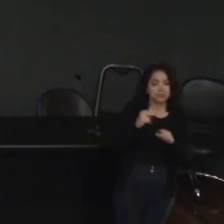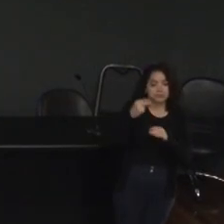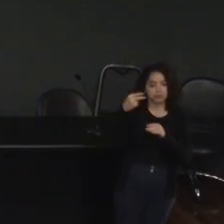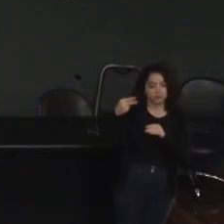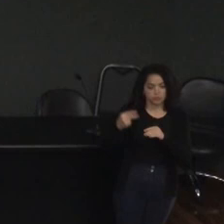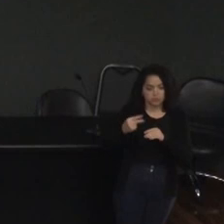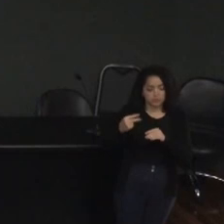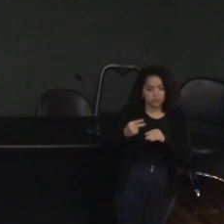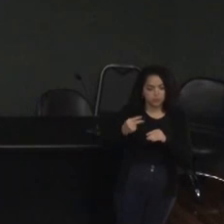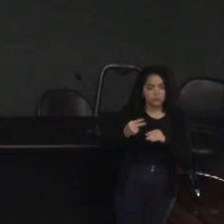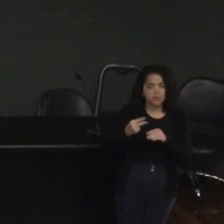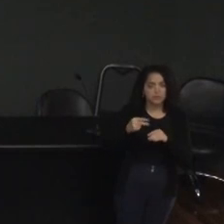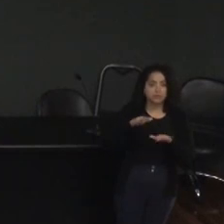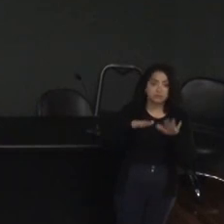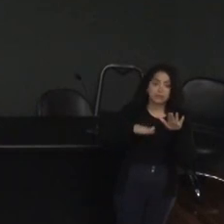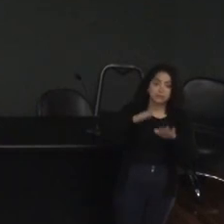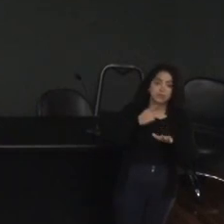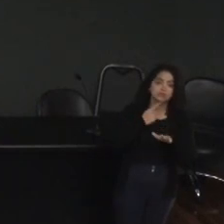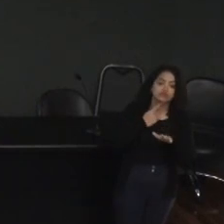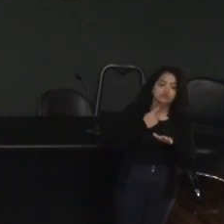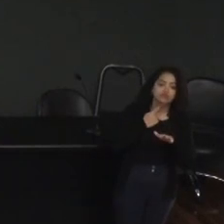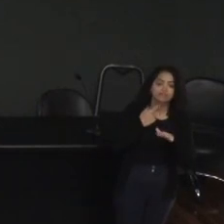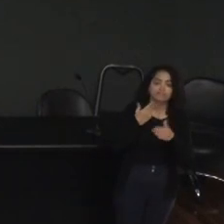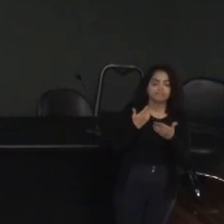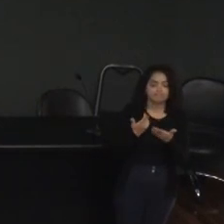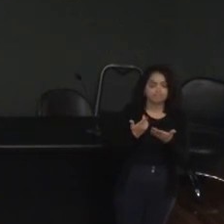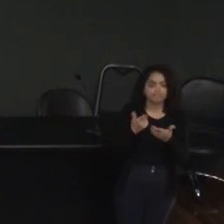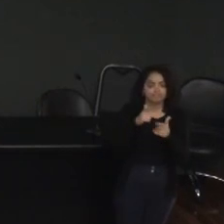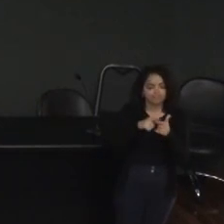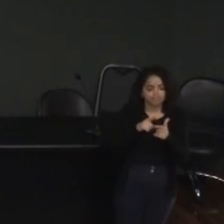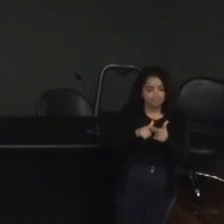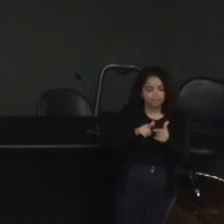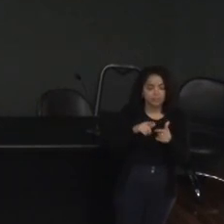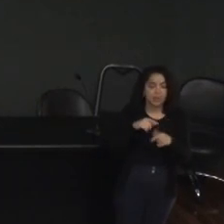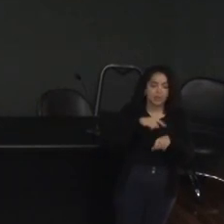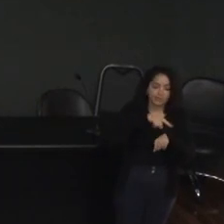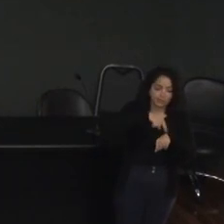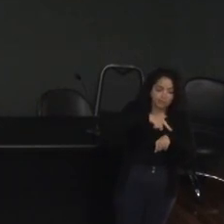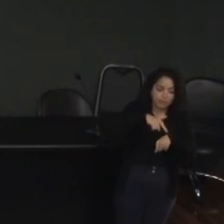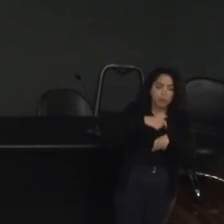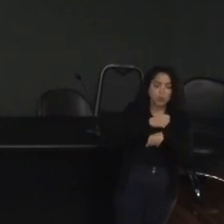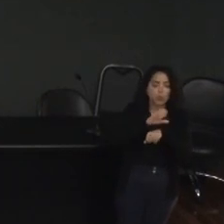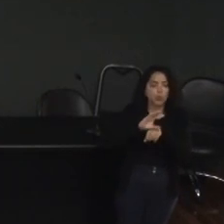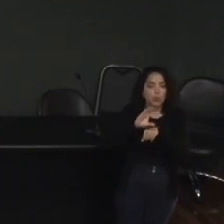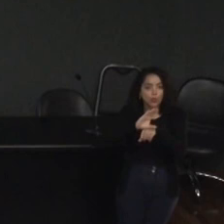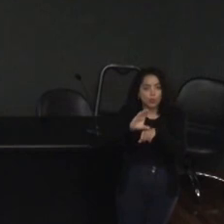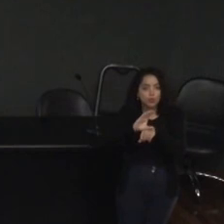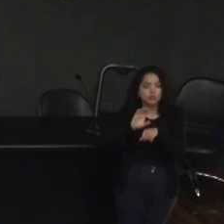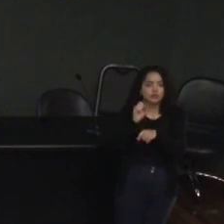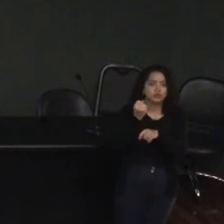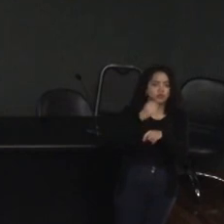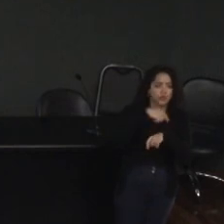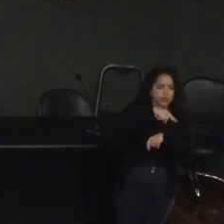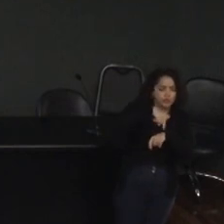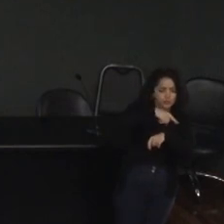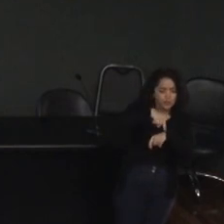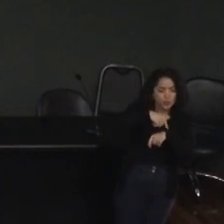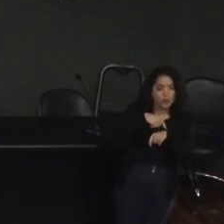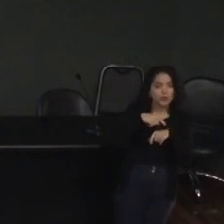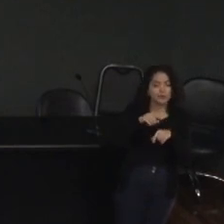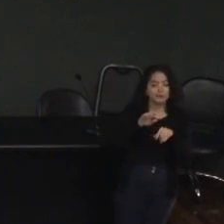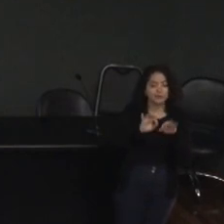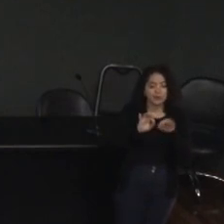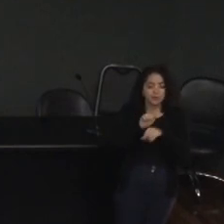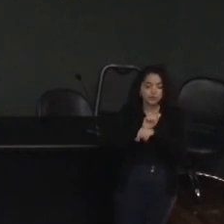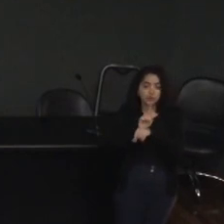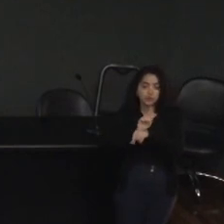isso dependendo do teu apetite de risco e aí isso cria um curso de 8 horas de Gestão de Risco porque né você já Matriz E isso tem todas